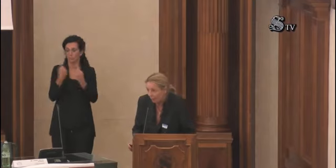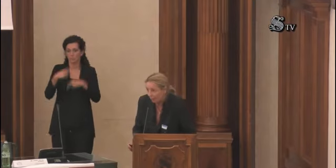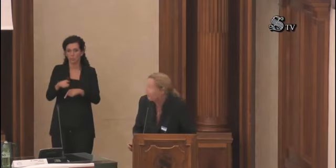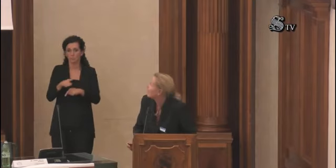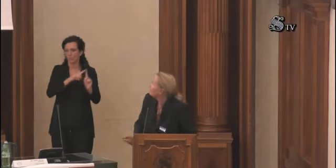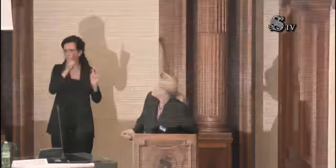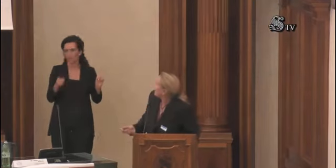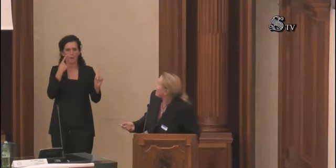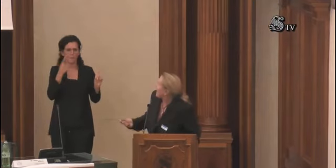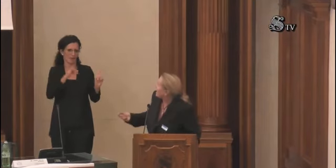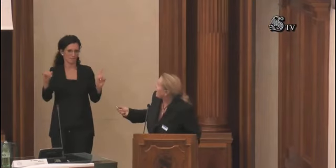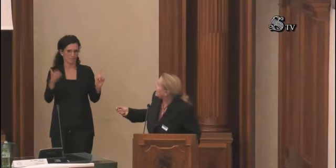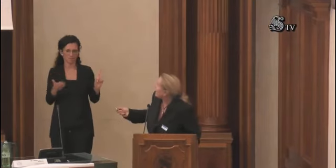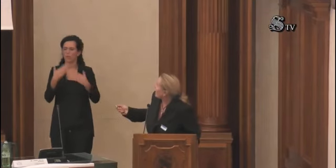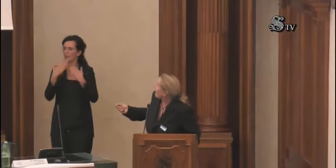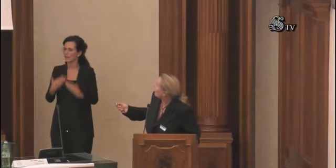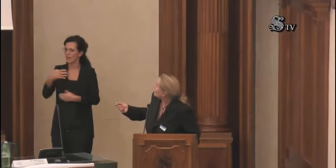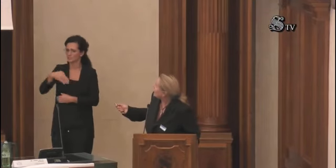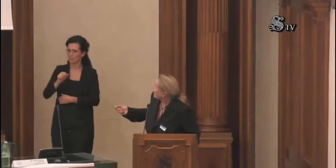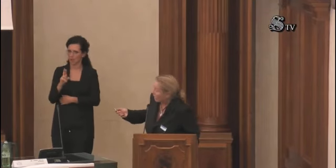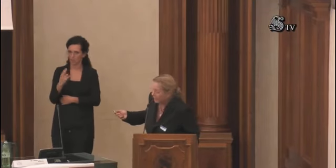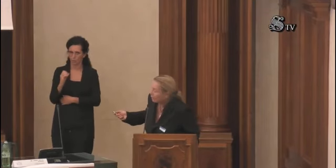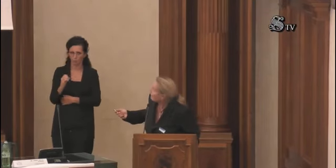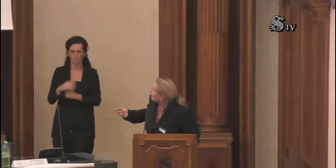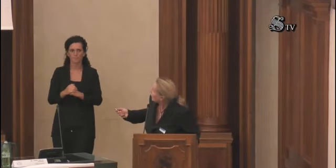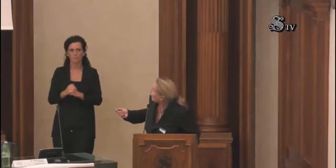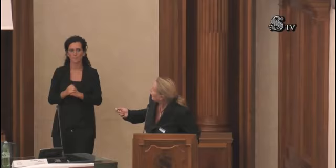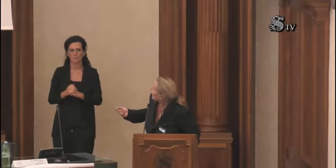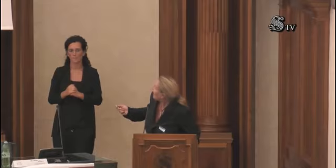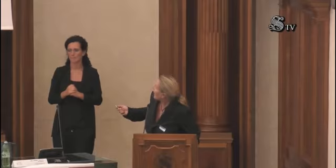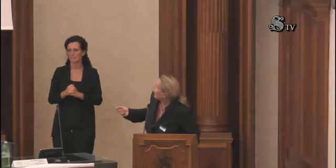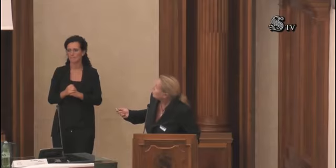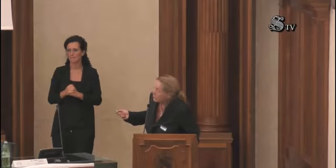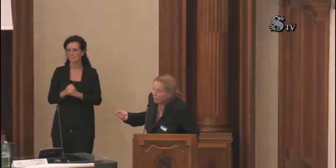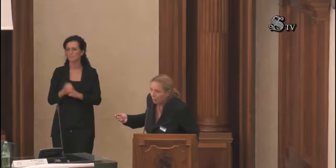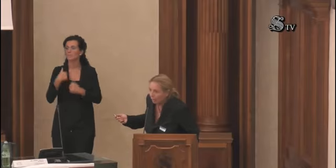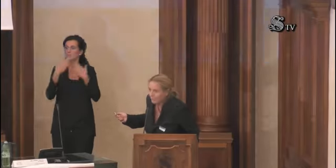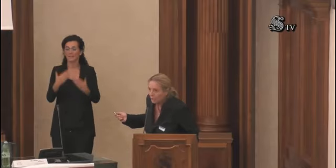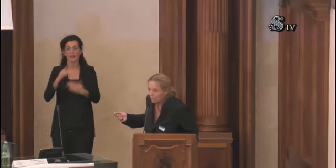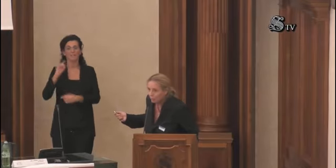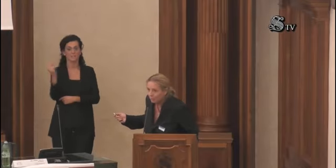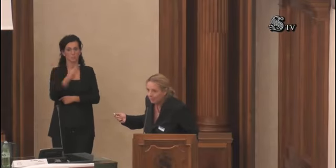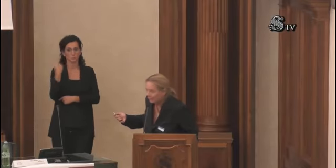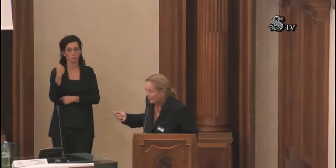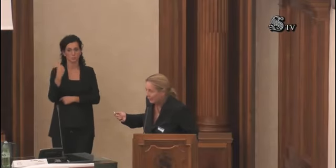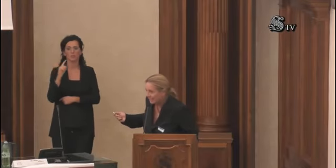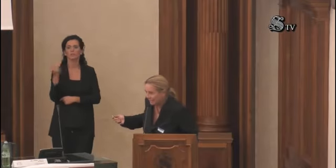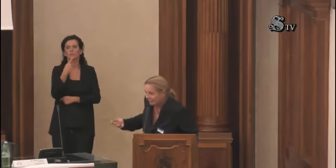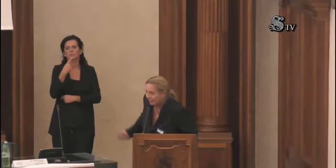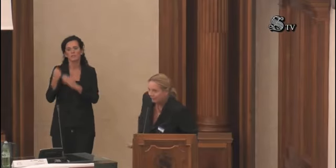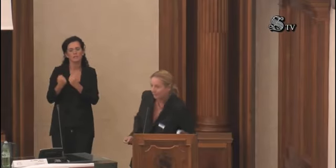Grazie Mauro. E grazie a Montagnier, Robert Malone e a tutti coloro che ci hanno supportato in